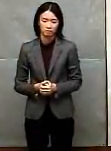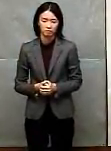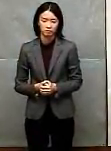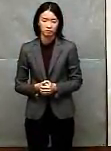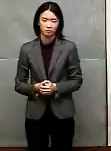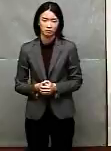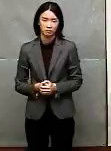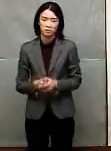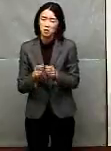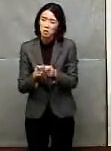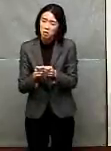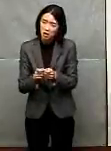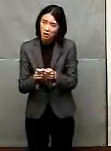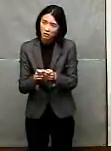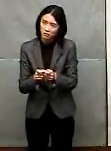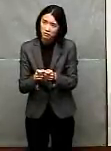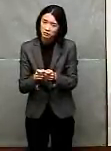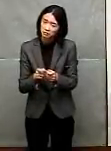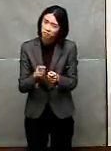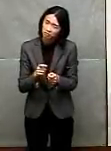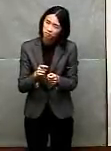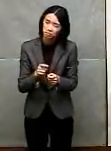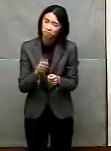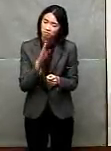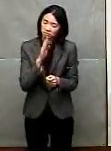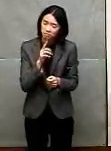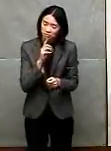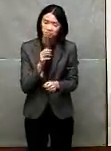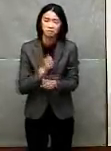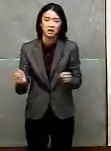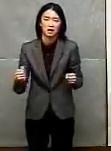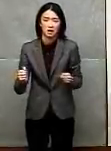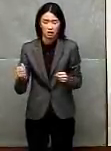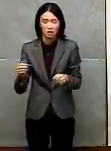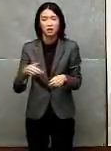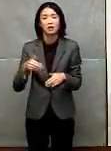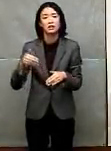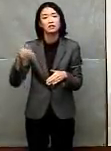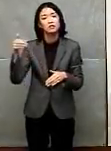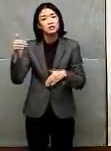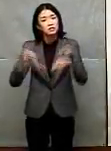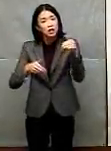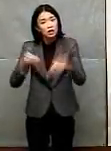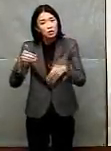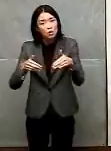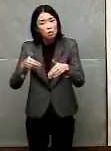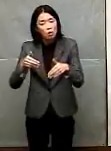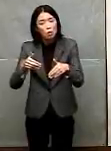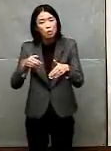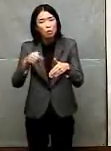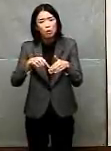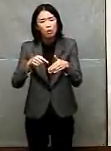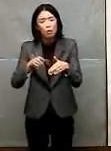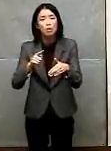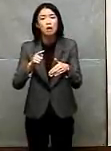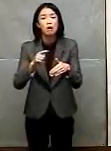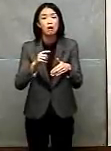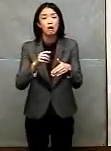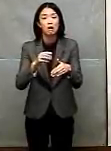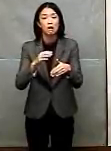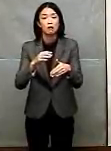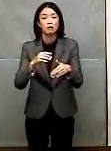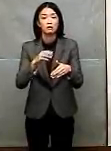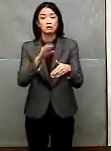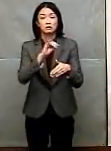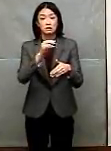あまり細かいことはちょっと、はい、申し上げられないかなと。 知事選の選挙の方なのか衆院選の選挙の方なのかどっちの方だったん